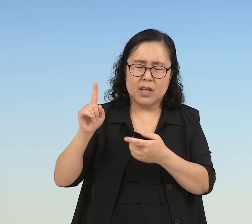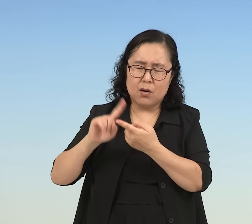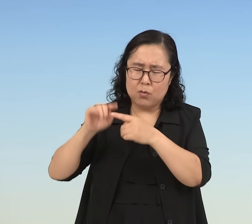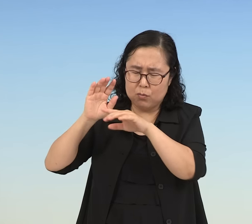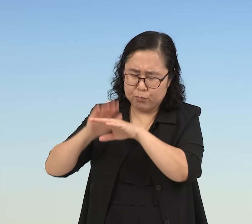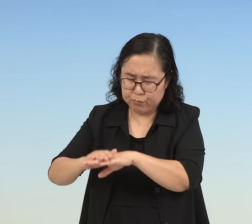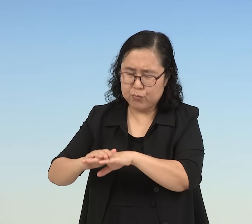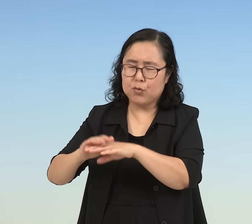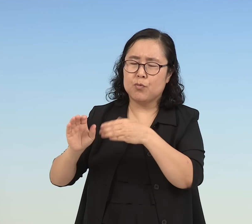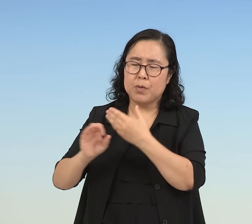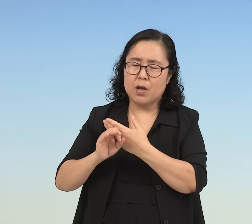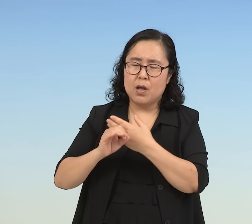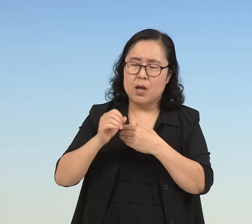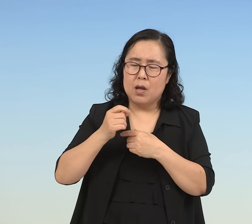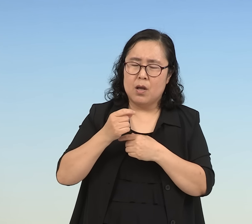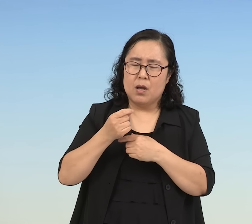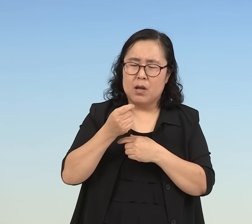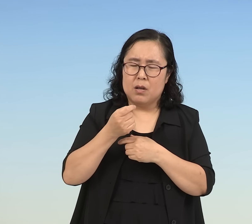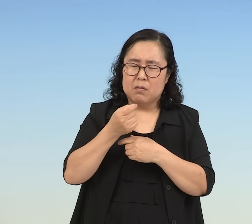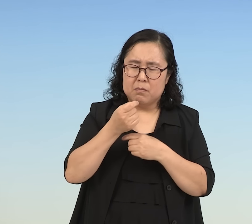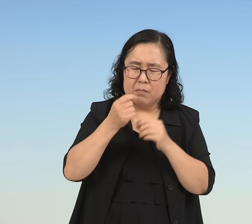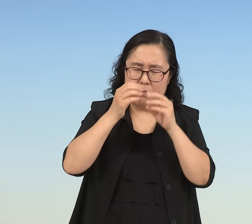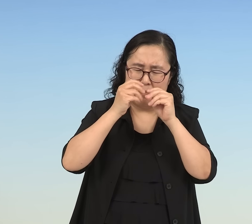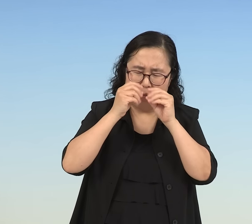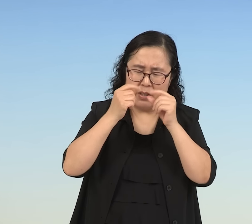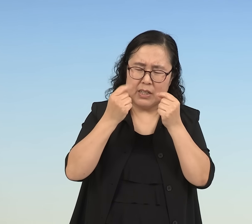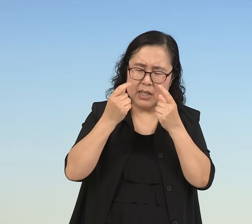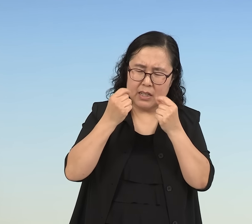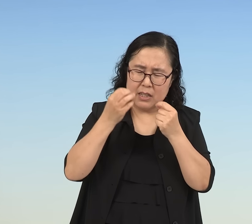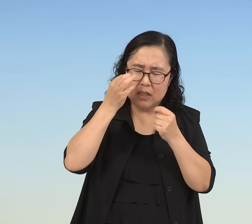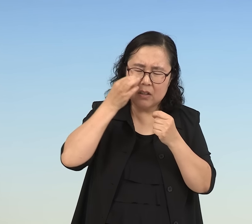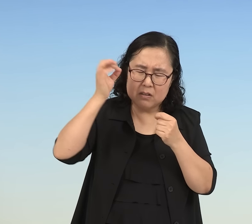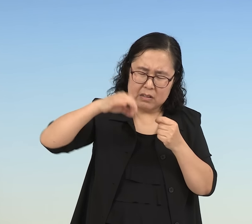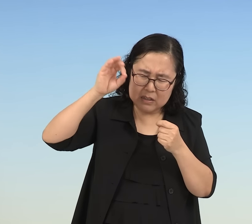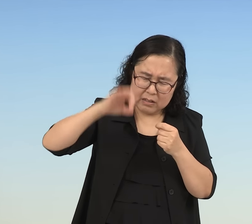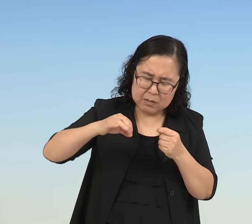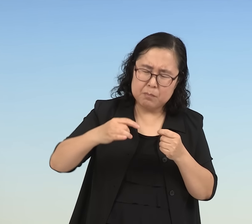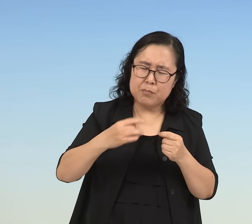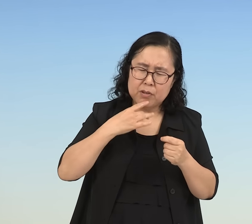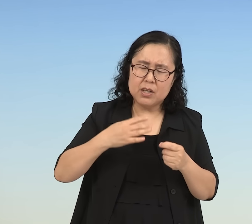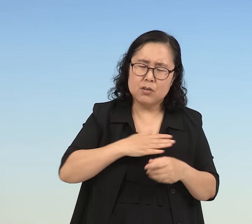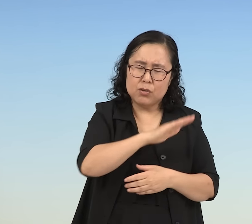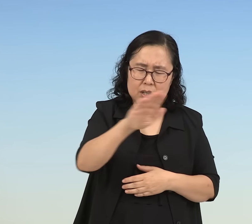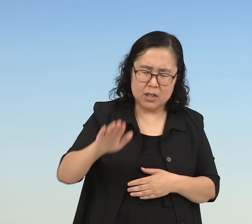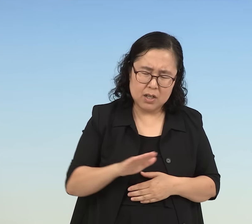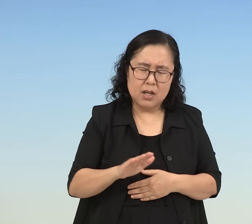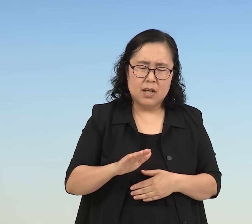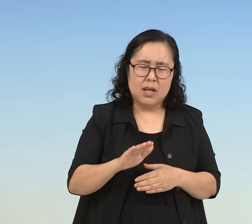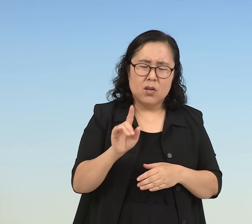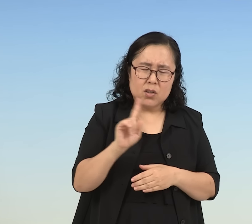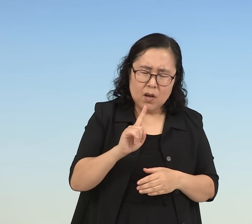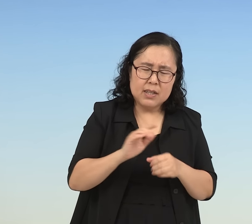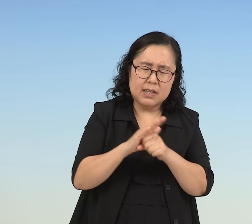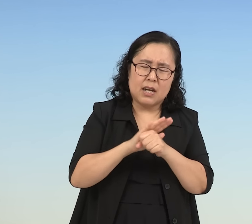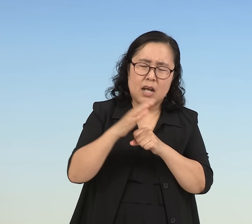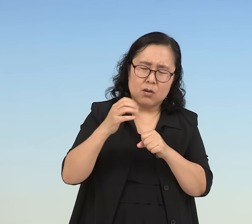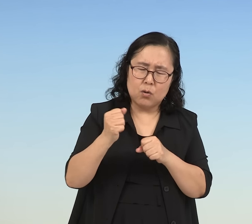내버려 두면 먼지처럼 초라한 열등간 투성이일 수밖에 없는 인생을 어떤